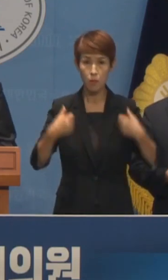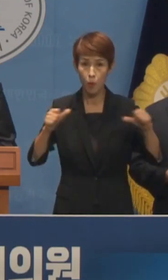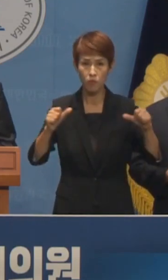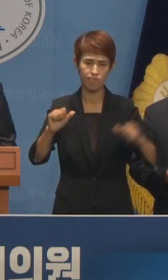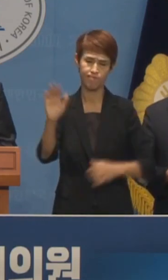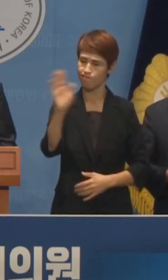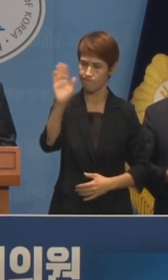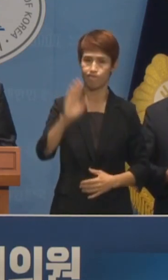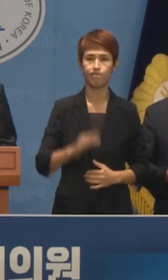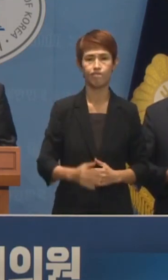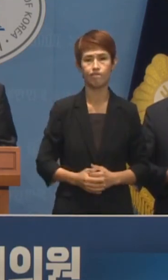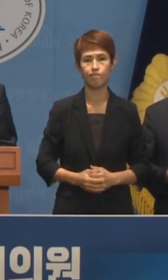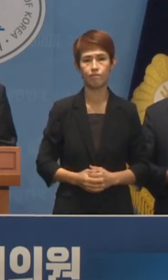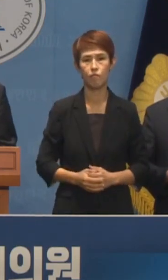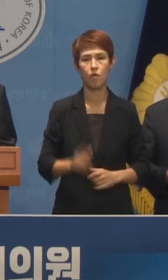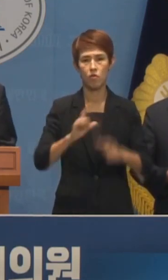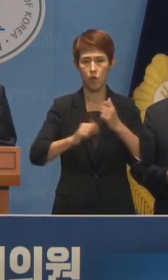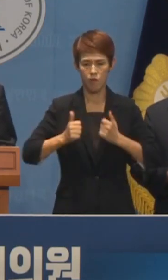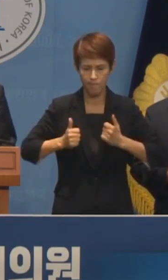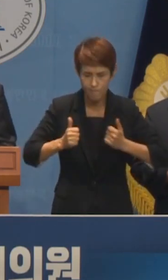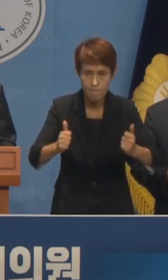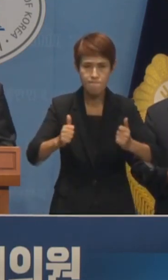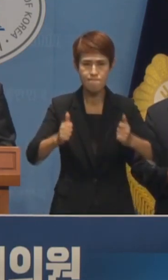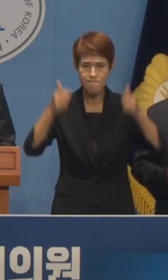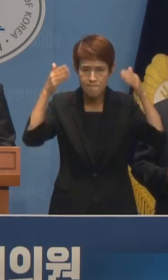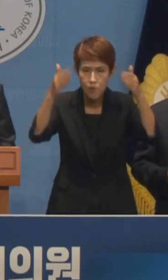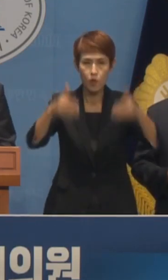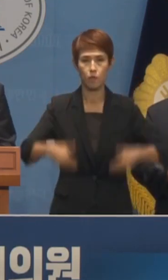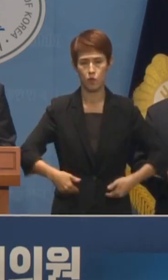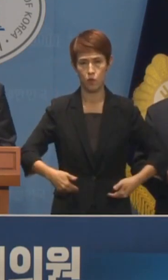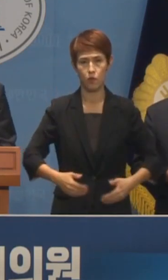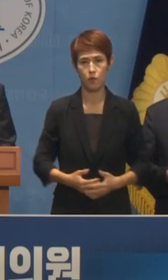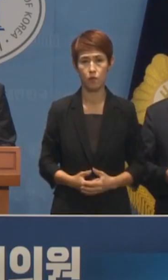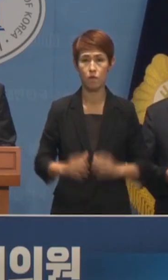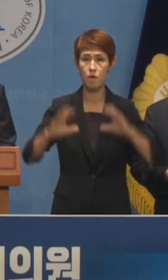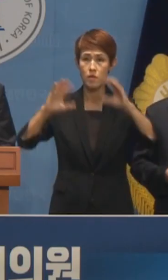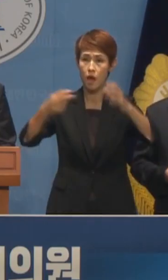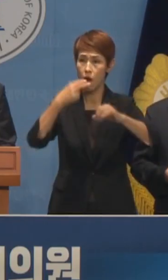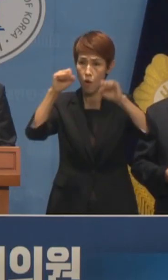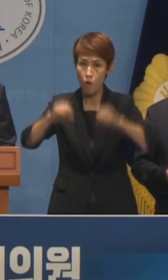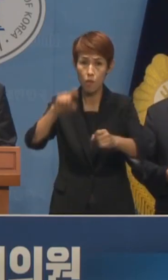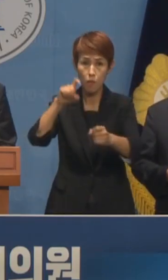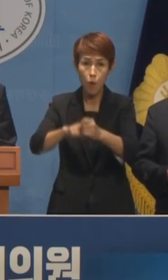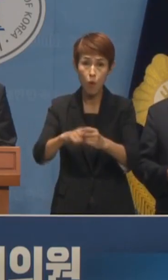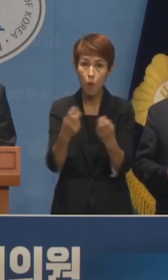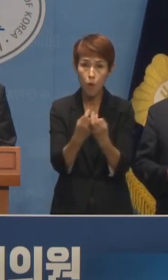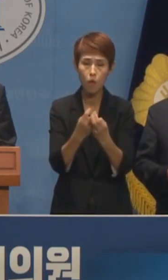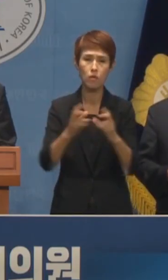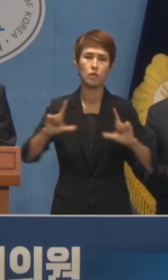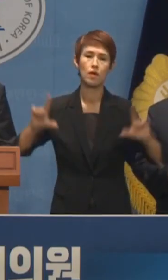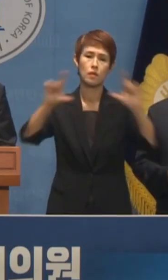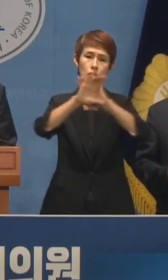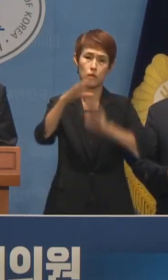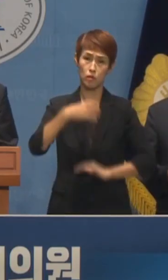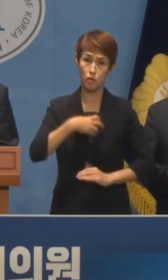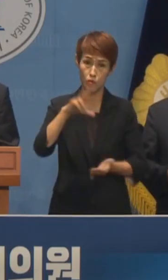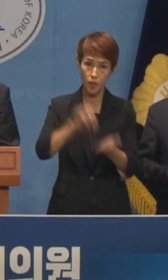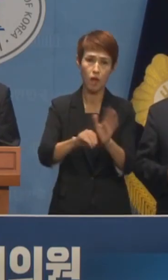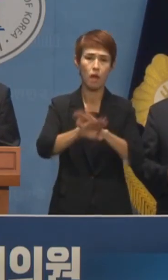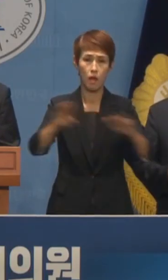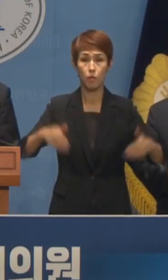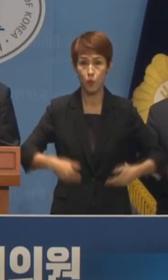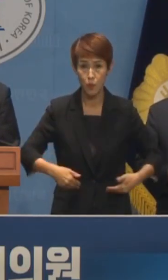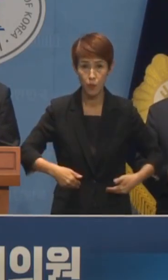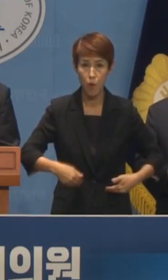않고 더욱 전진해야 합니다. 인류 생존을 위해 기후위기를 극복해내야 하는 것처럼 역사의 전진을